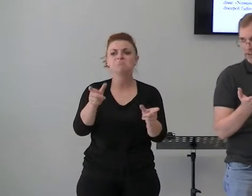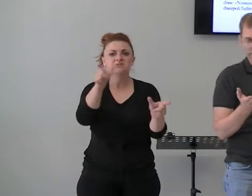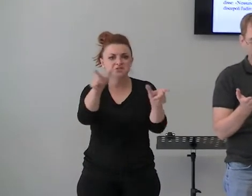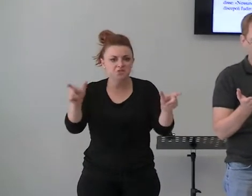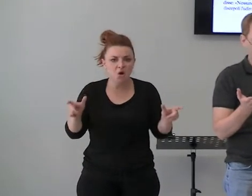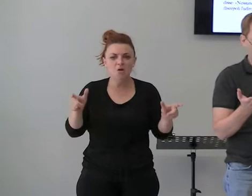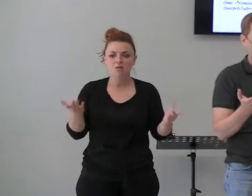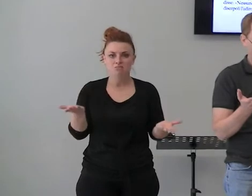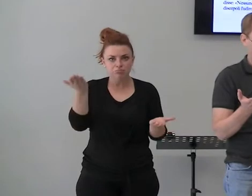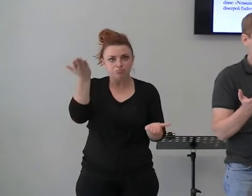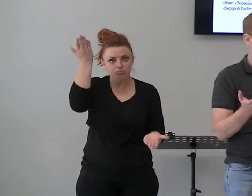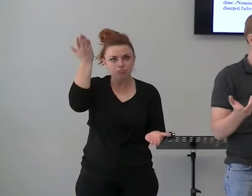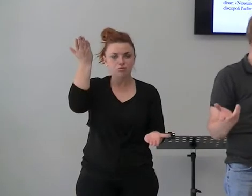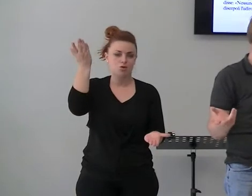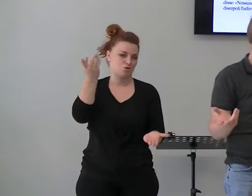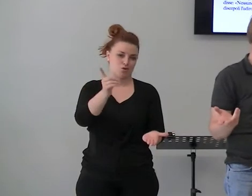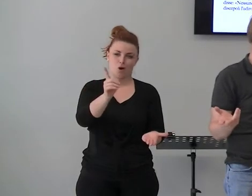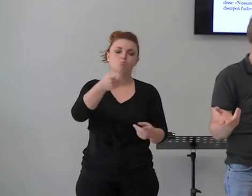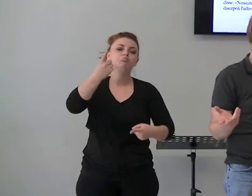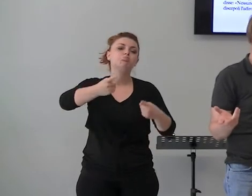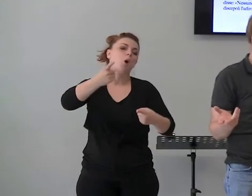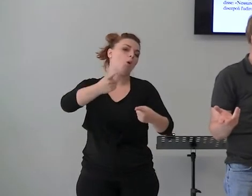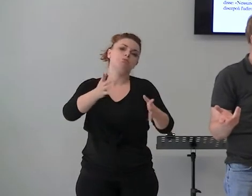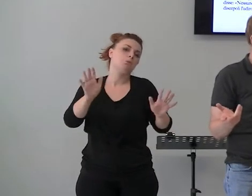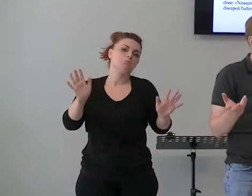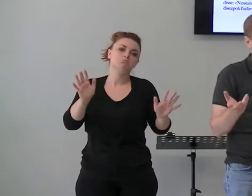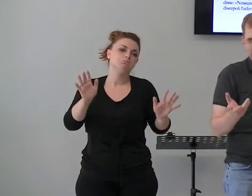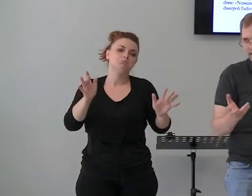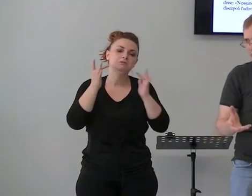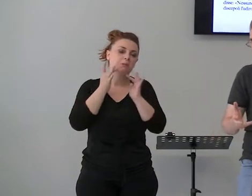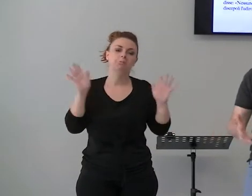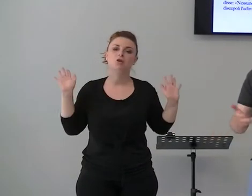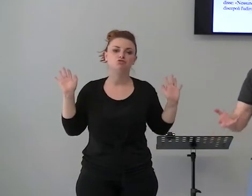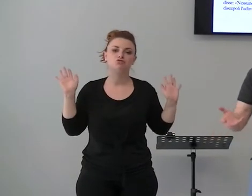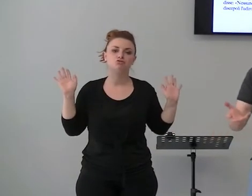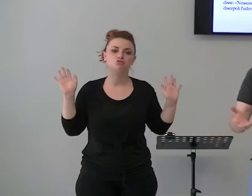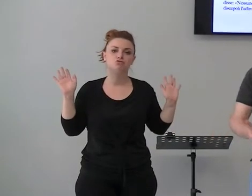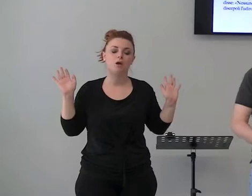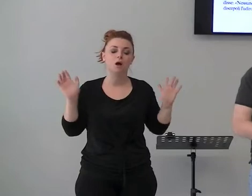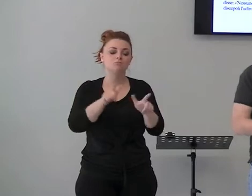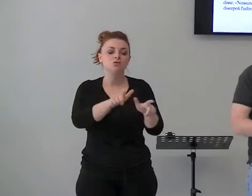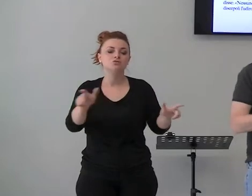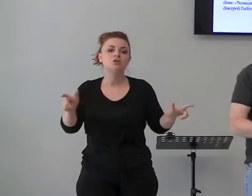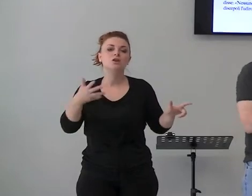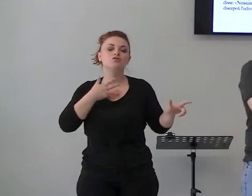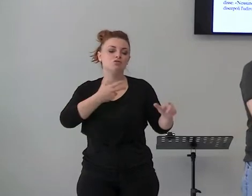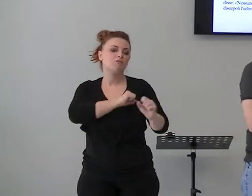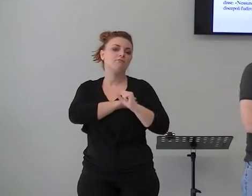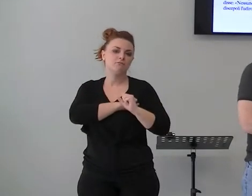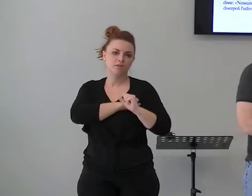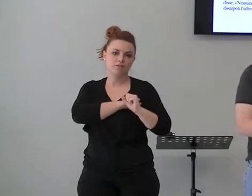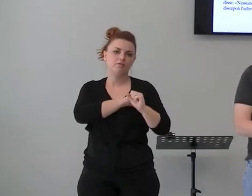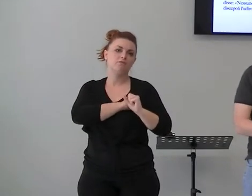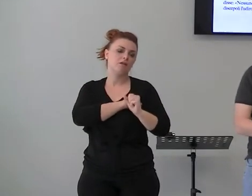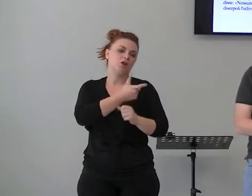O è la gente comune? È la gente. Io direi che è la gente di fede, la gente che mette fiducia in